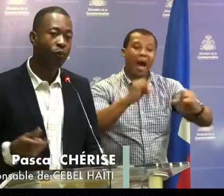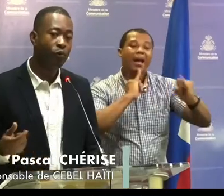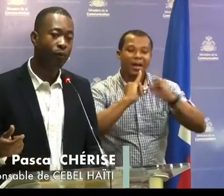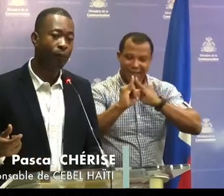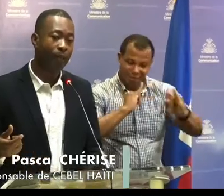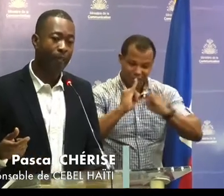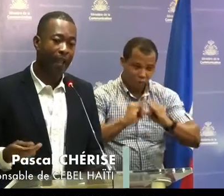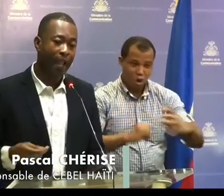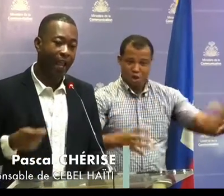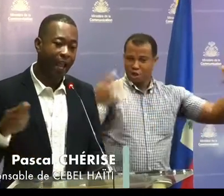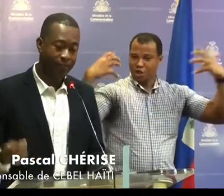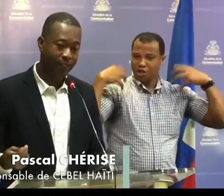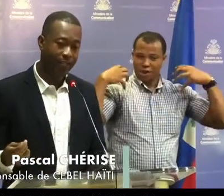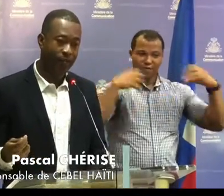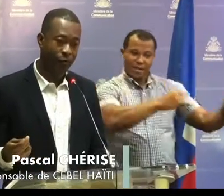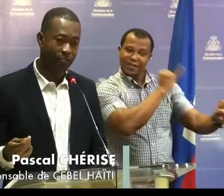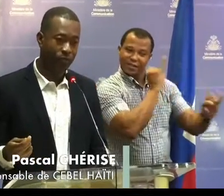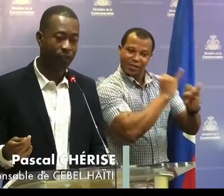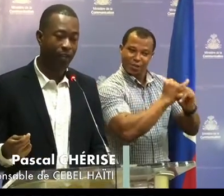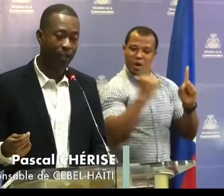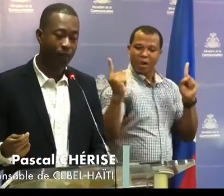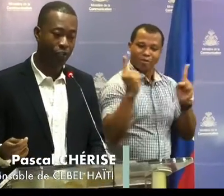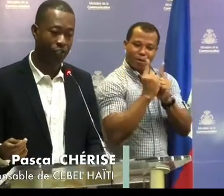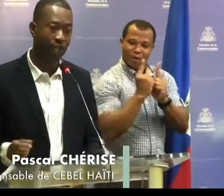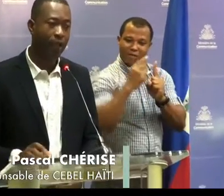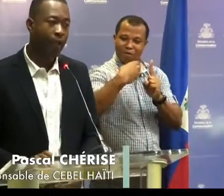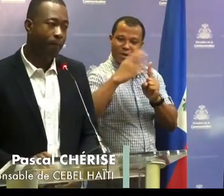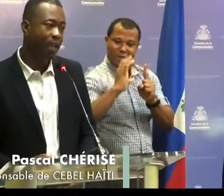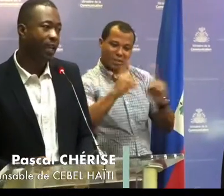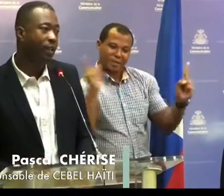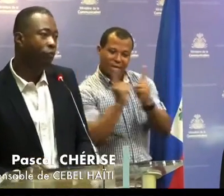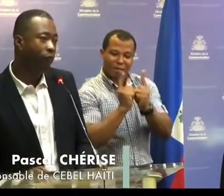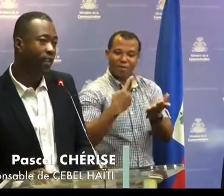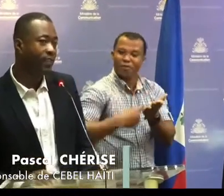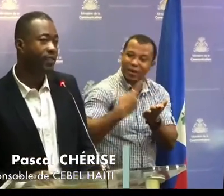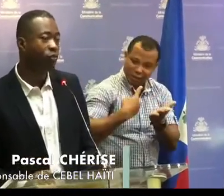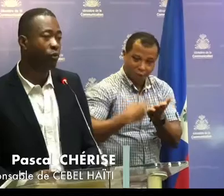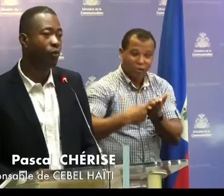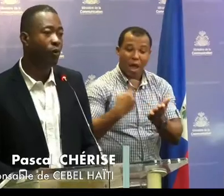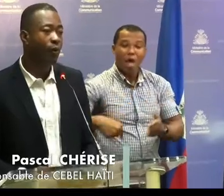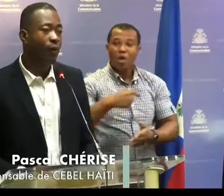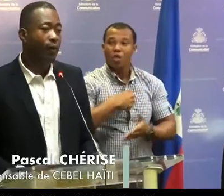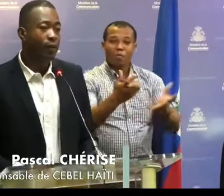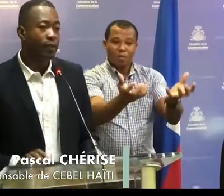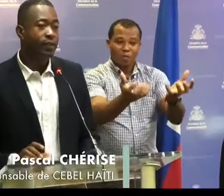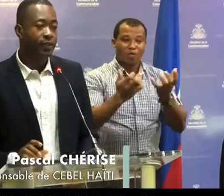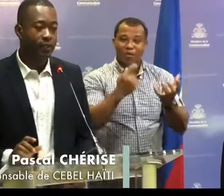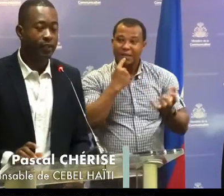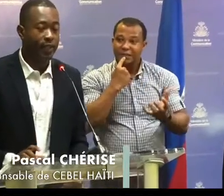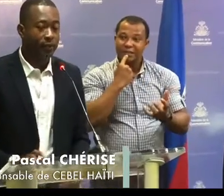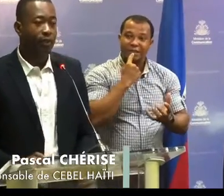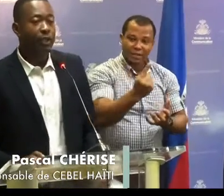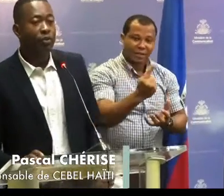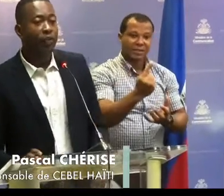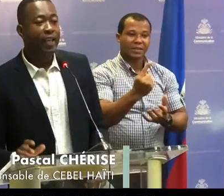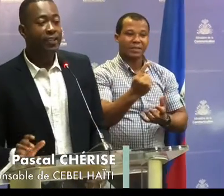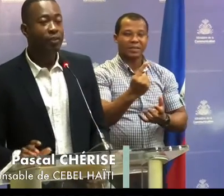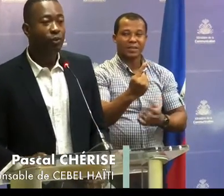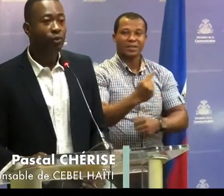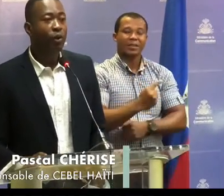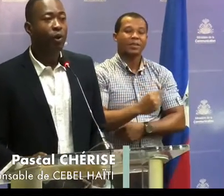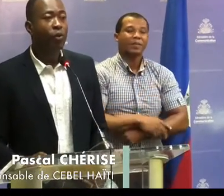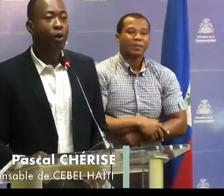pour accélérer le processus d'embauche là. Mais nous voulons dire tout, d'accord, nous